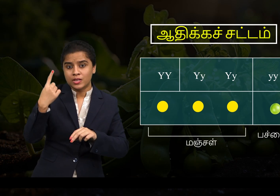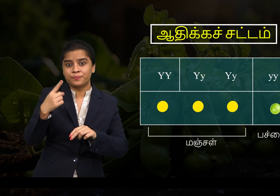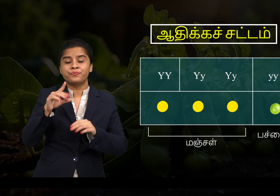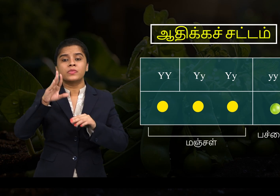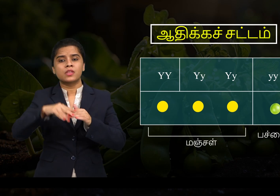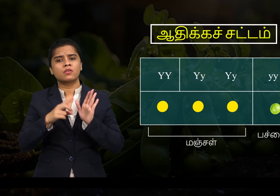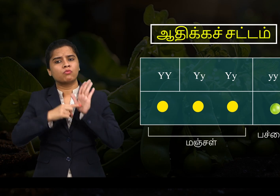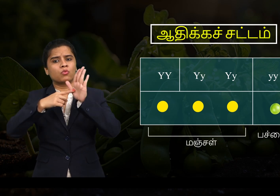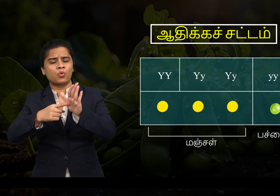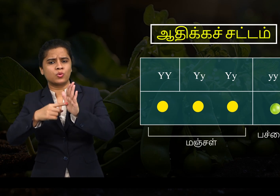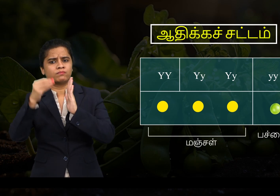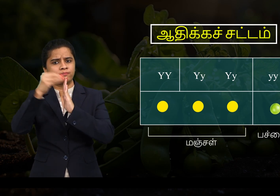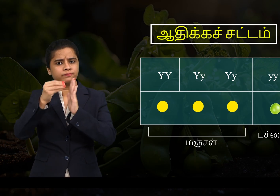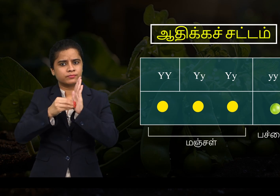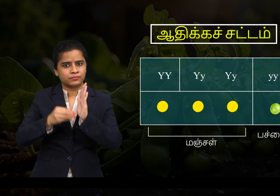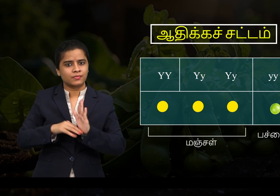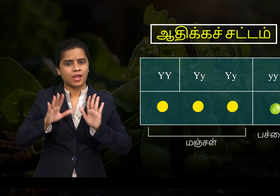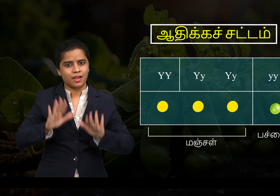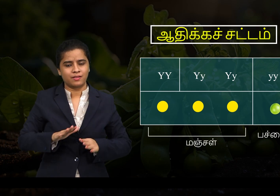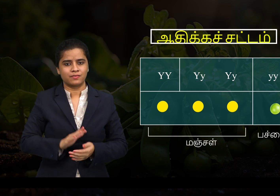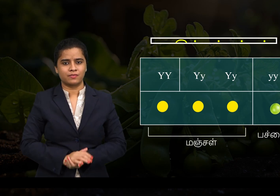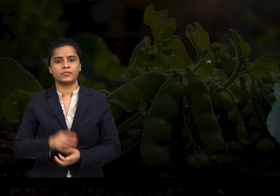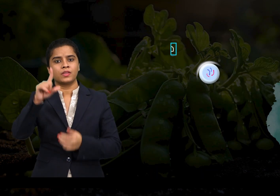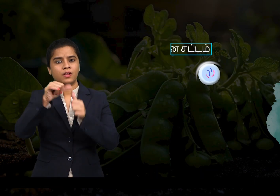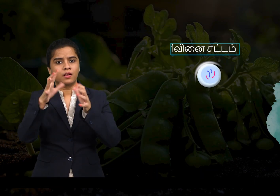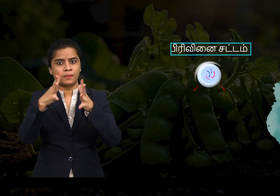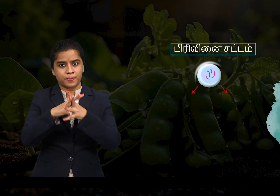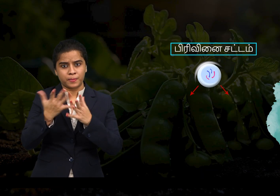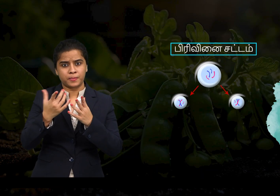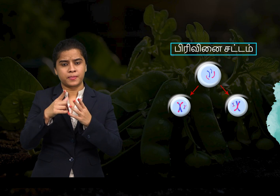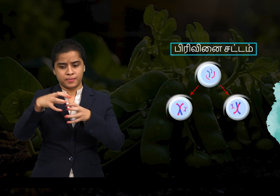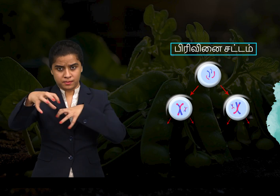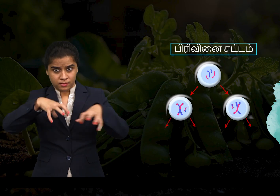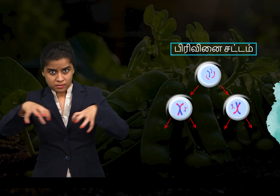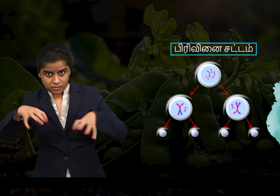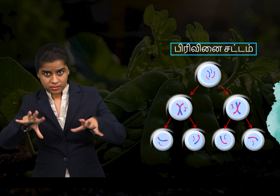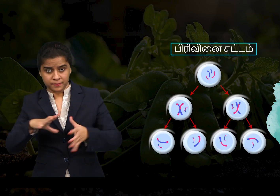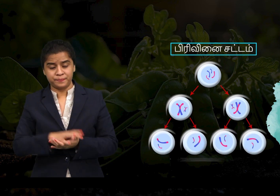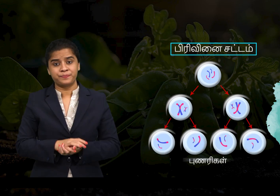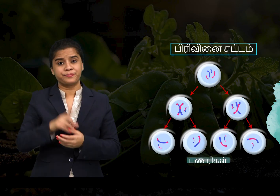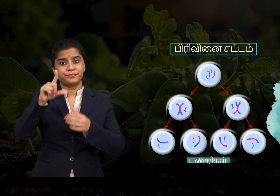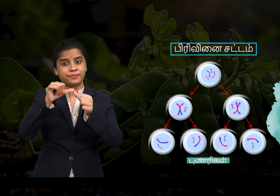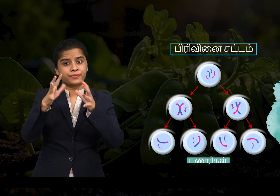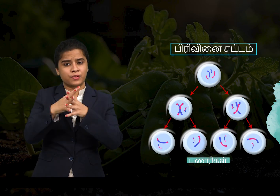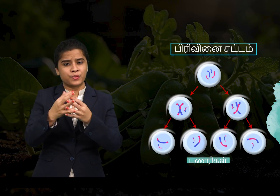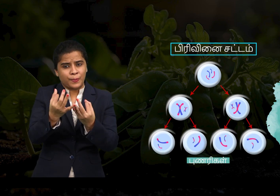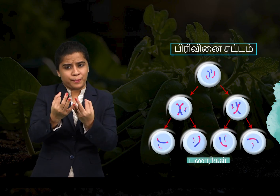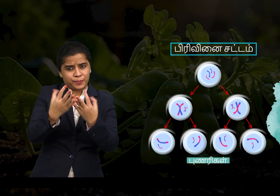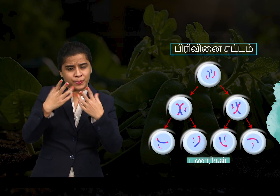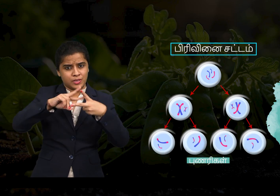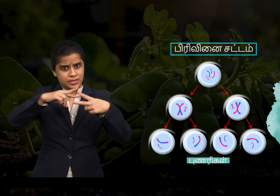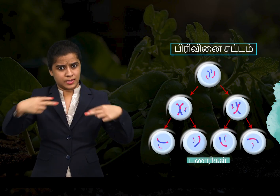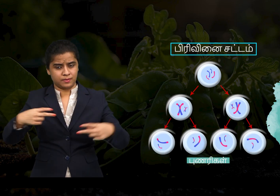தோன்றாதவை பின்னடைவு பண்புகள். பிரித்தல் சட்டம் அல்லது கேமெட்களின் தூய்மையின்